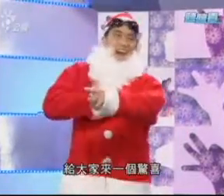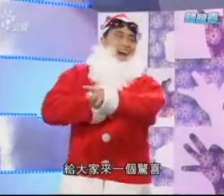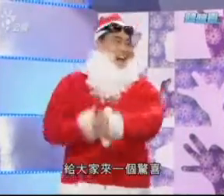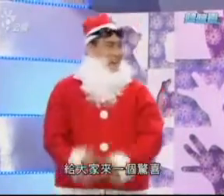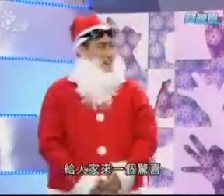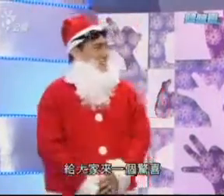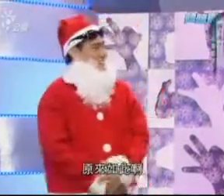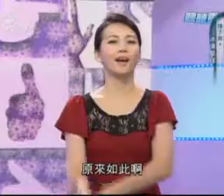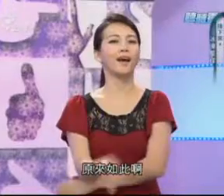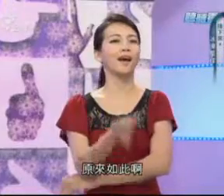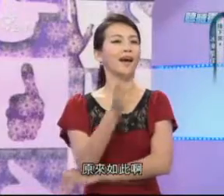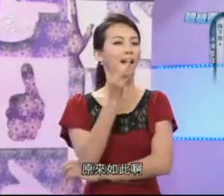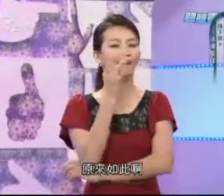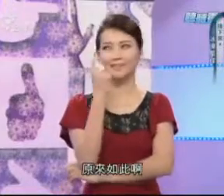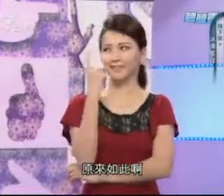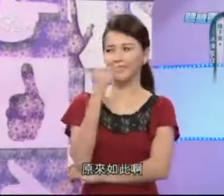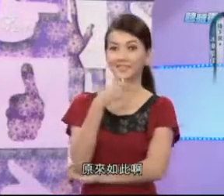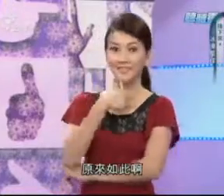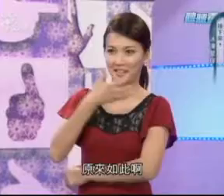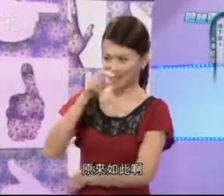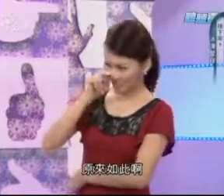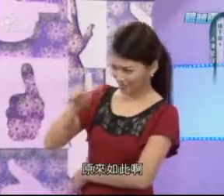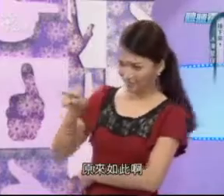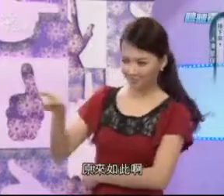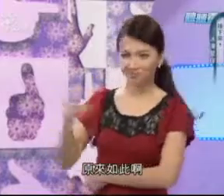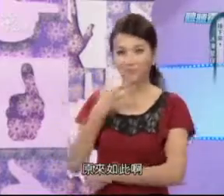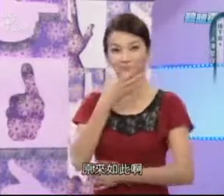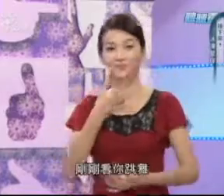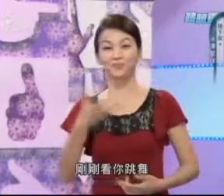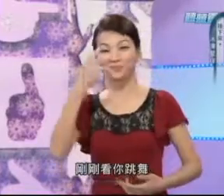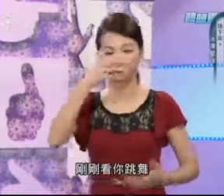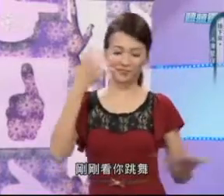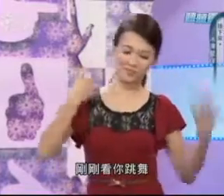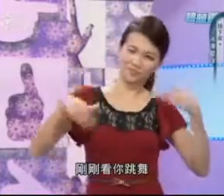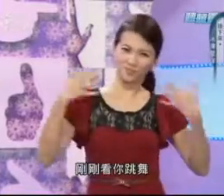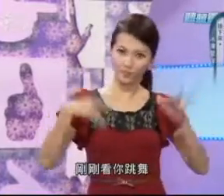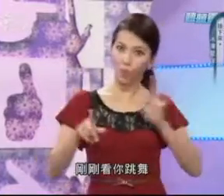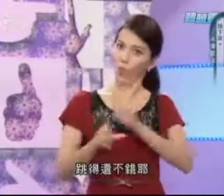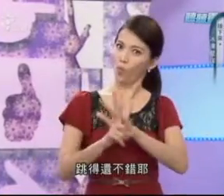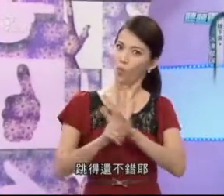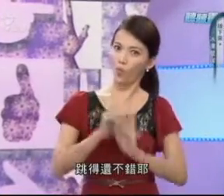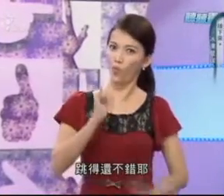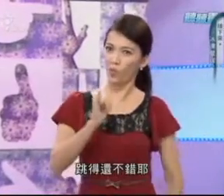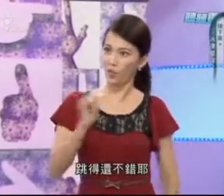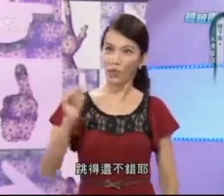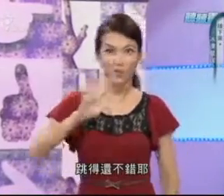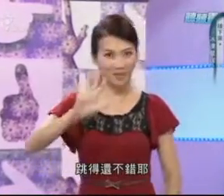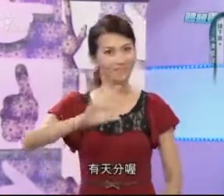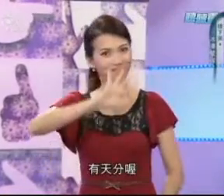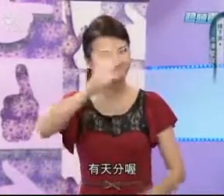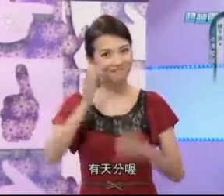喜。 哦，原来如此啊，刚刚看你跳舞跳得还不错，哎，有天分